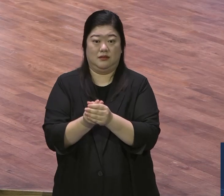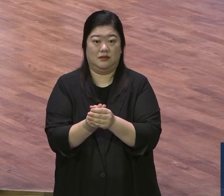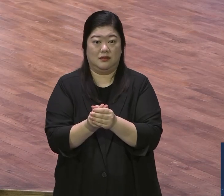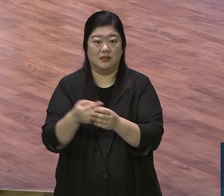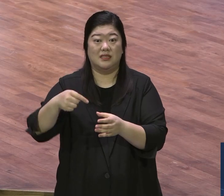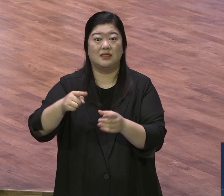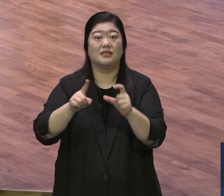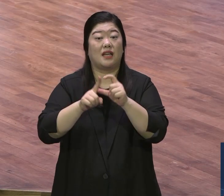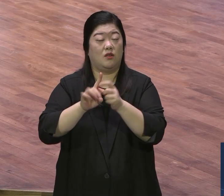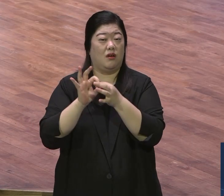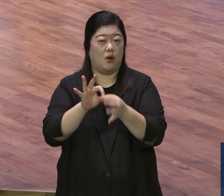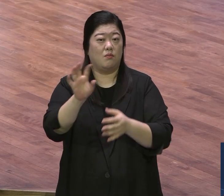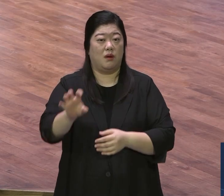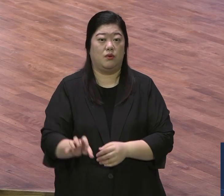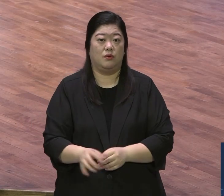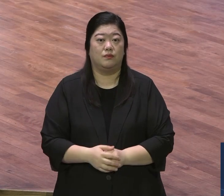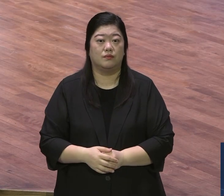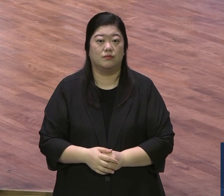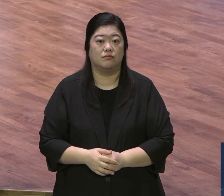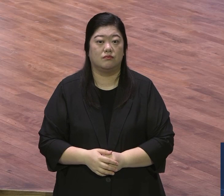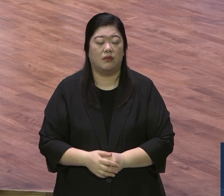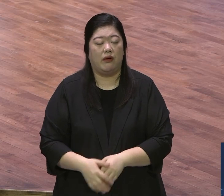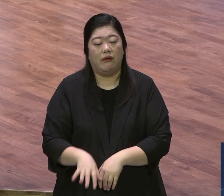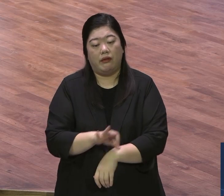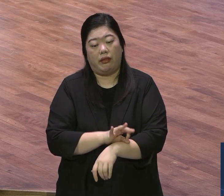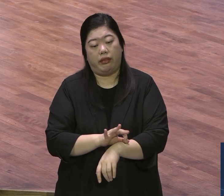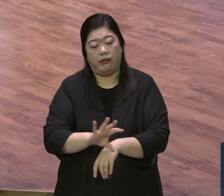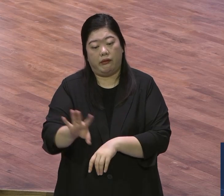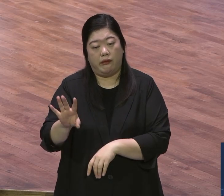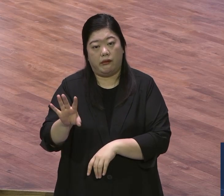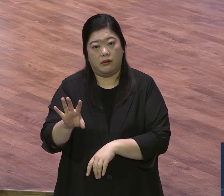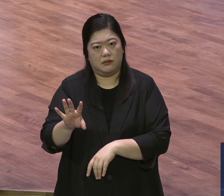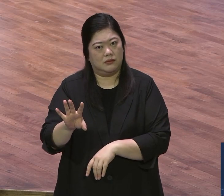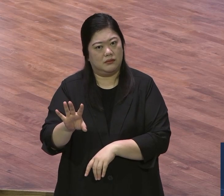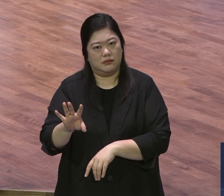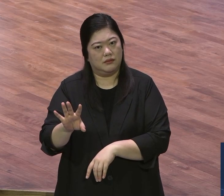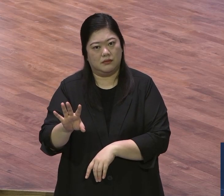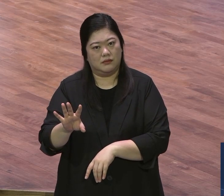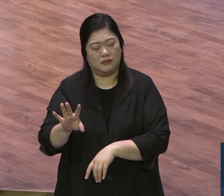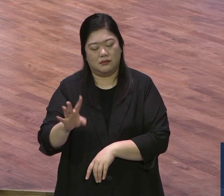대강 되면 안 돼요 그럼 당해요